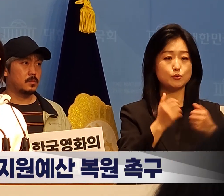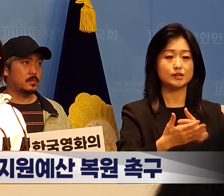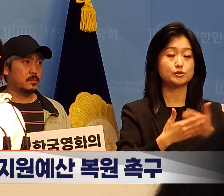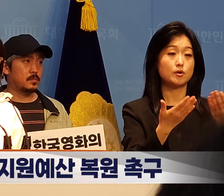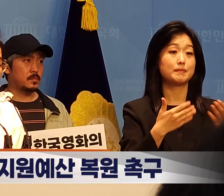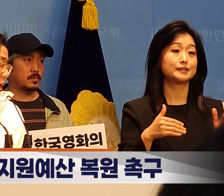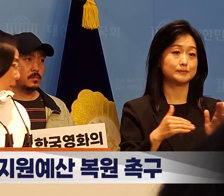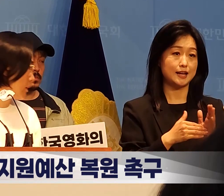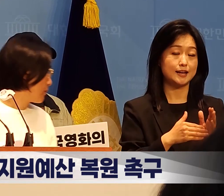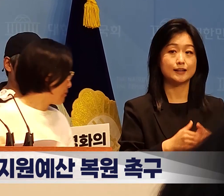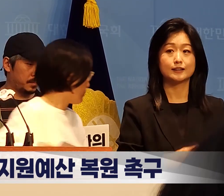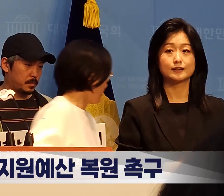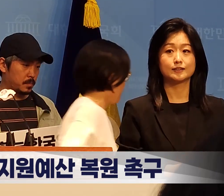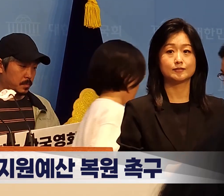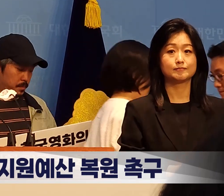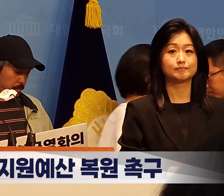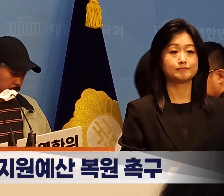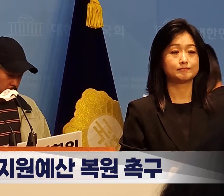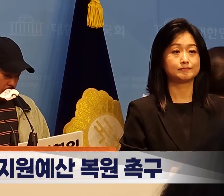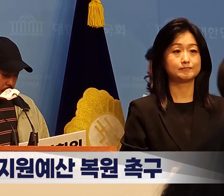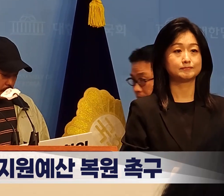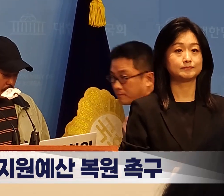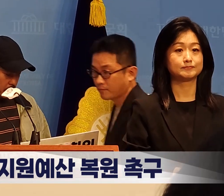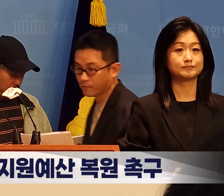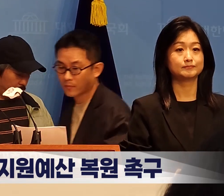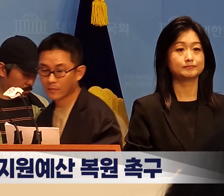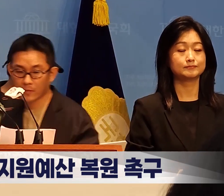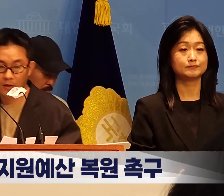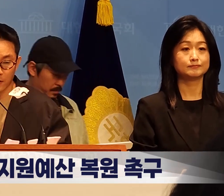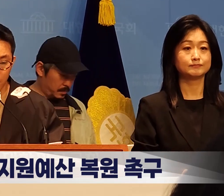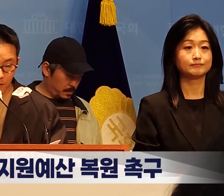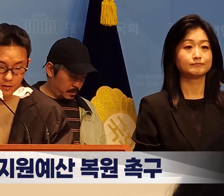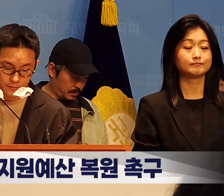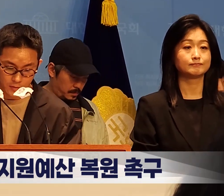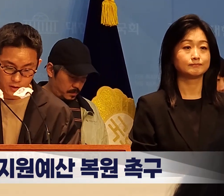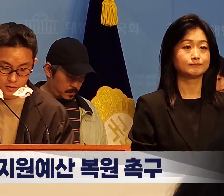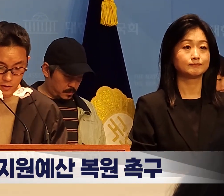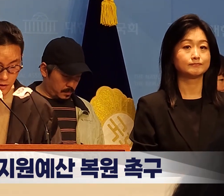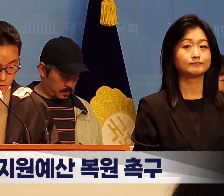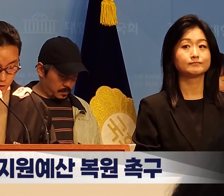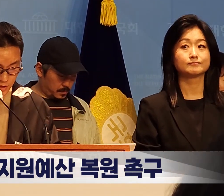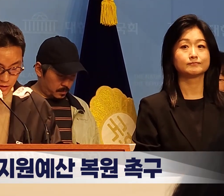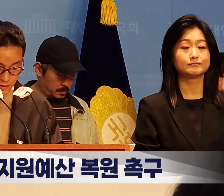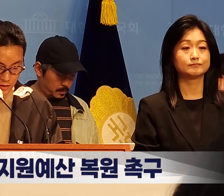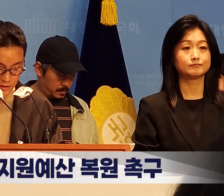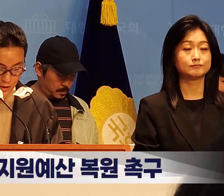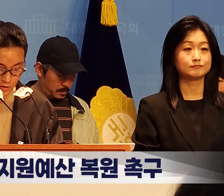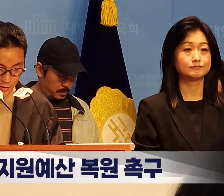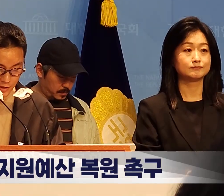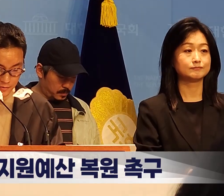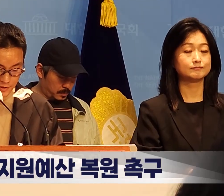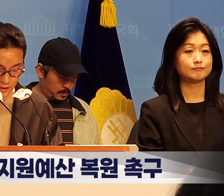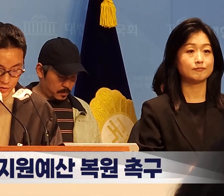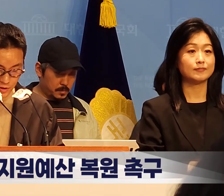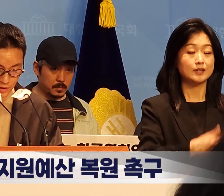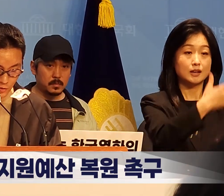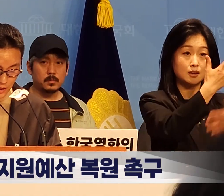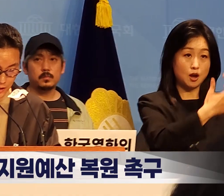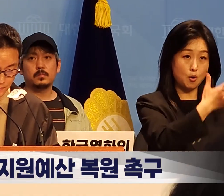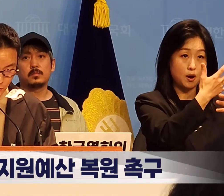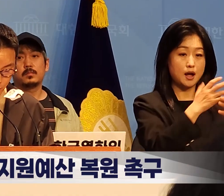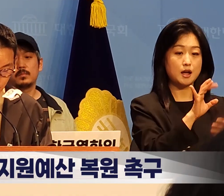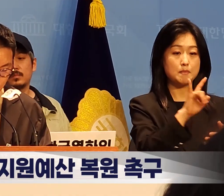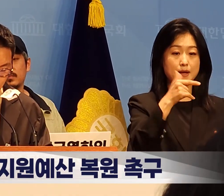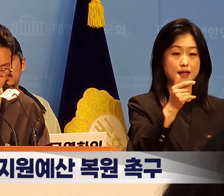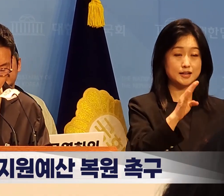기자 회견을 열었는데요이 자리에 함께 선 영화인들은 한 목소리로 영화제 지원 예산 보원 서울 독립영화제